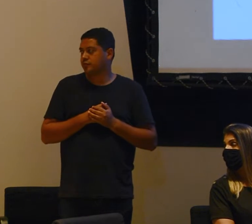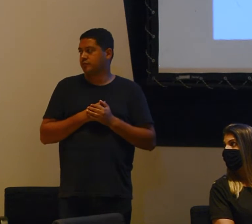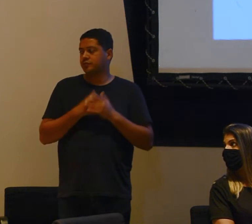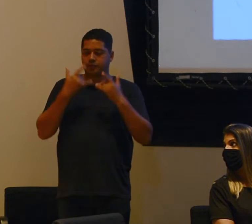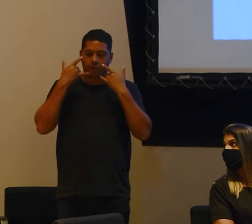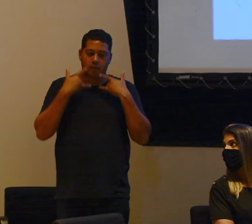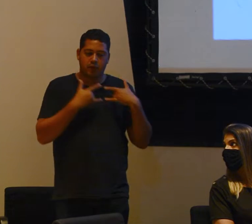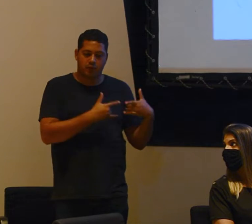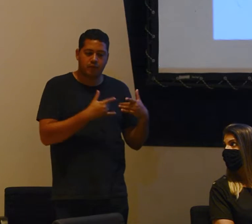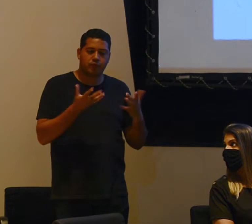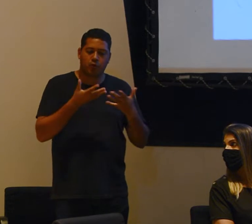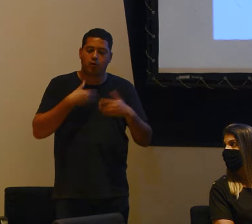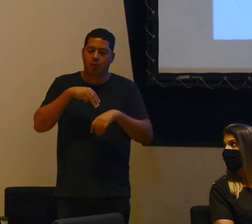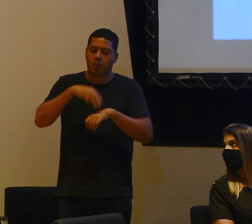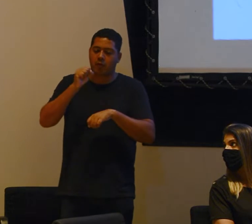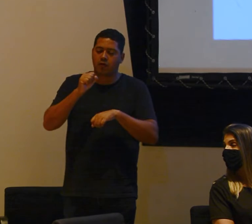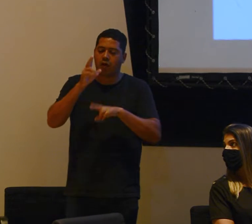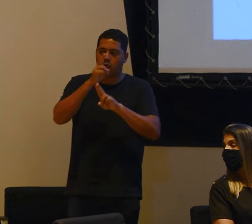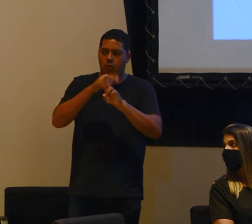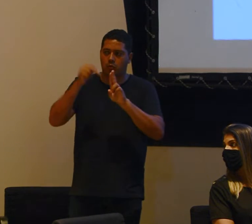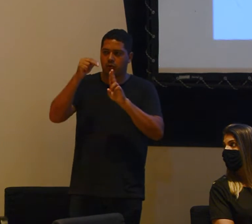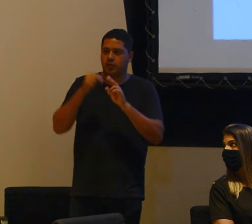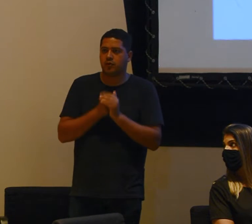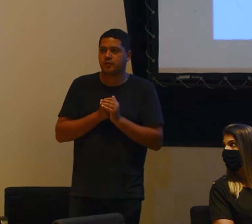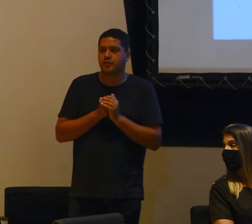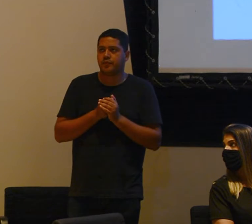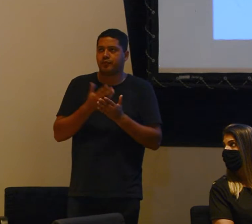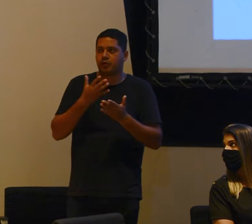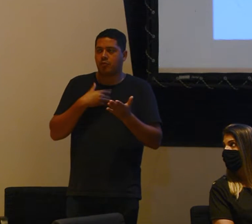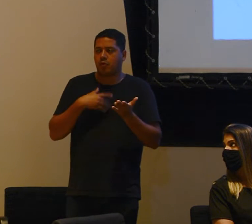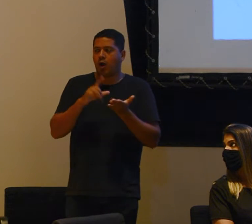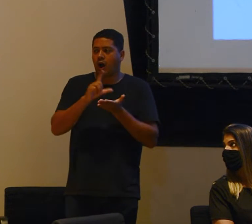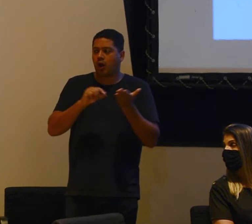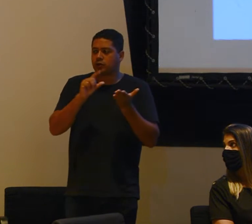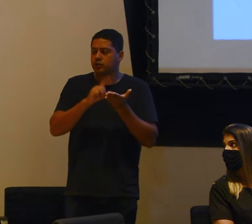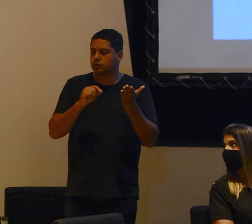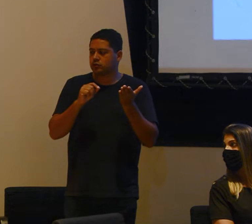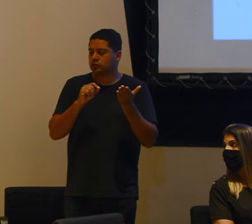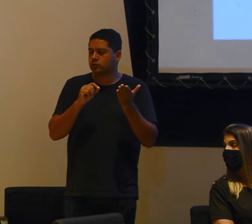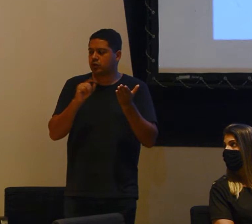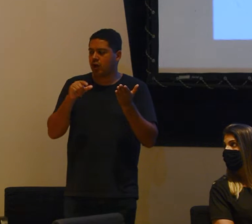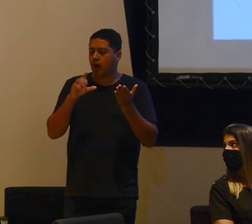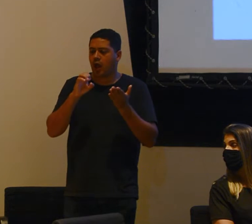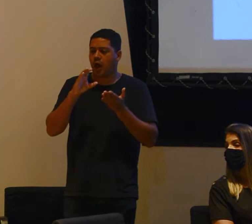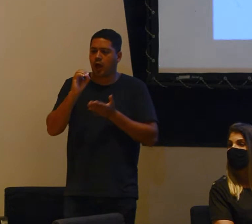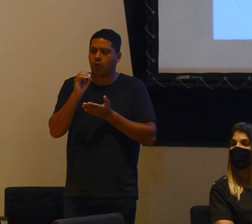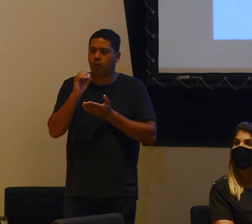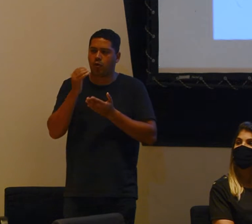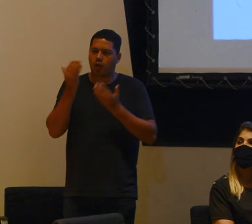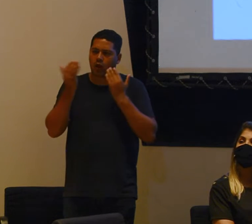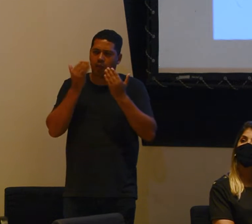Eu faço mestrado hoje em dia na Universidade de Brasília e a minha dissertação ela envolve ecoterapia, que